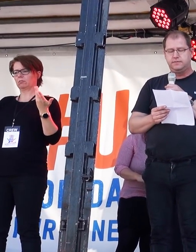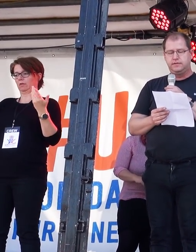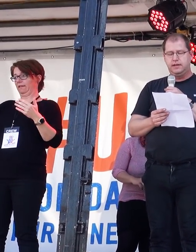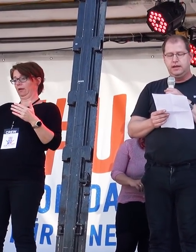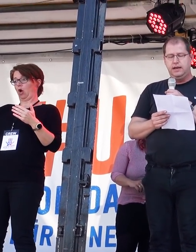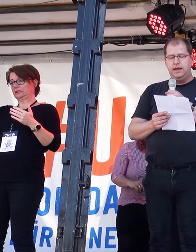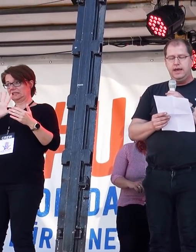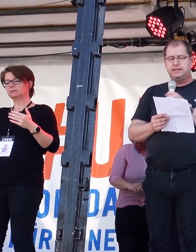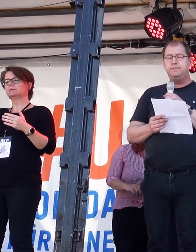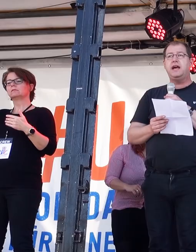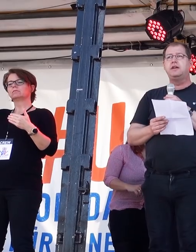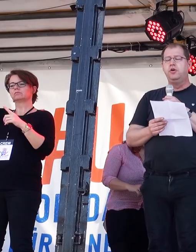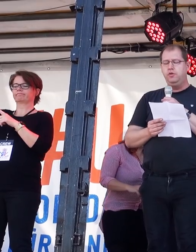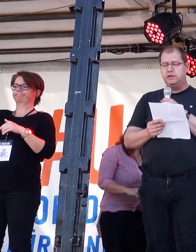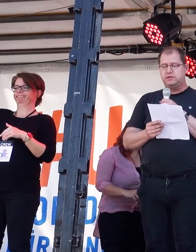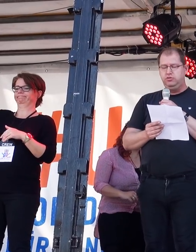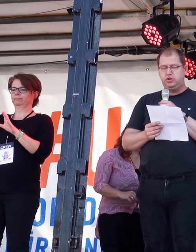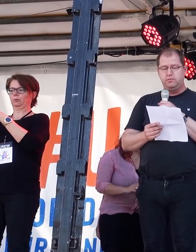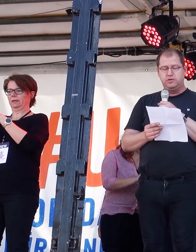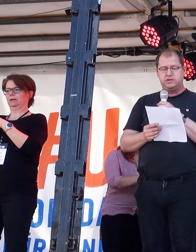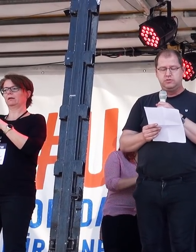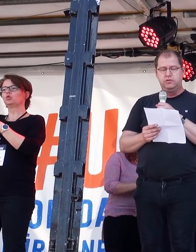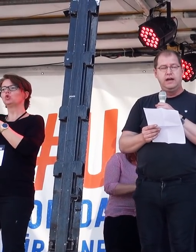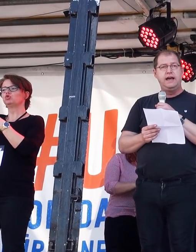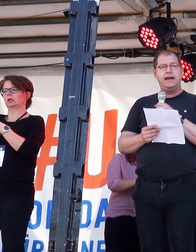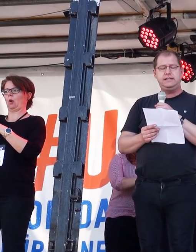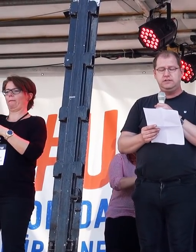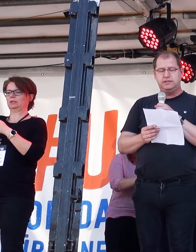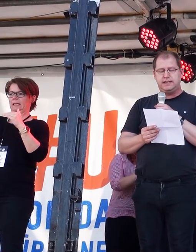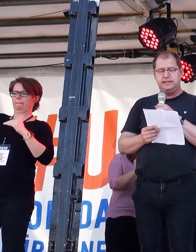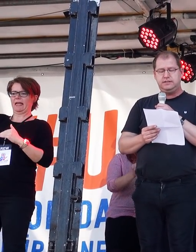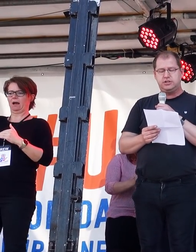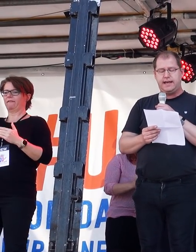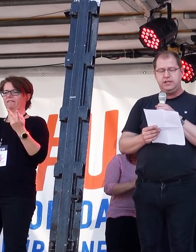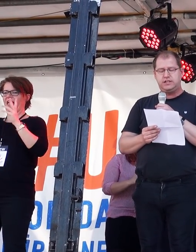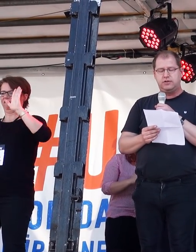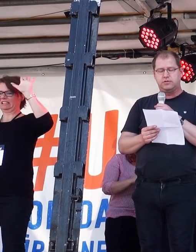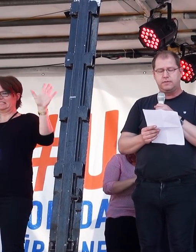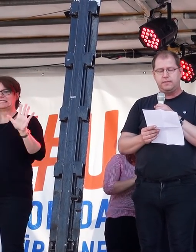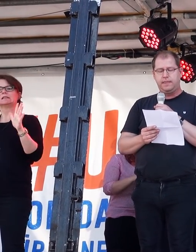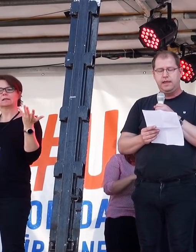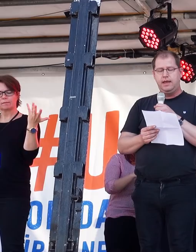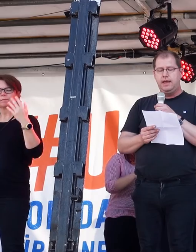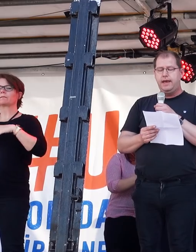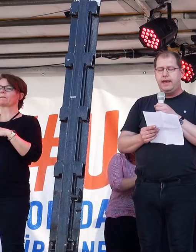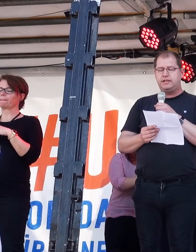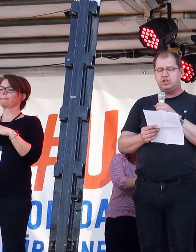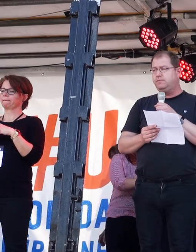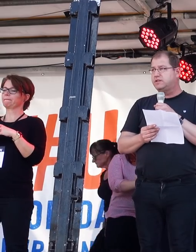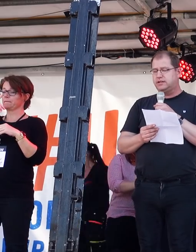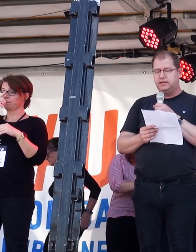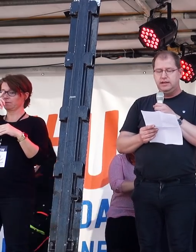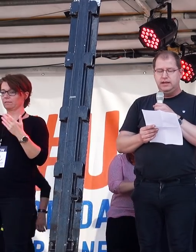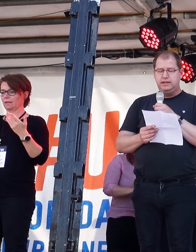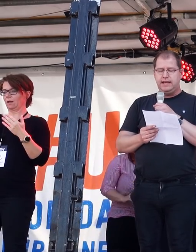Angriffe. Es gibt eine höhere Zustimmung zu rechten und rassistischen Einstellungen. Es